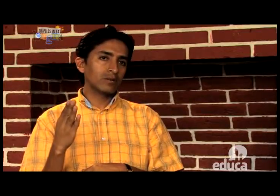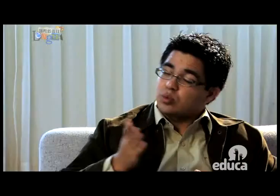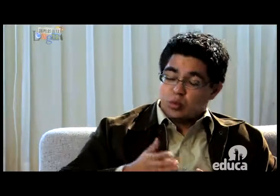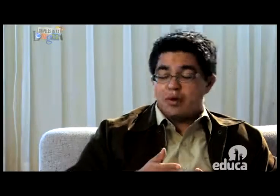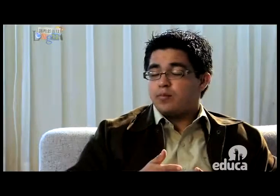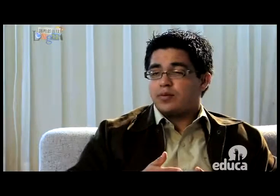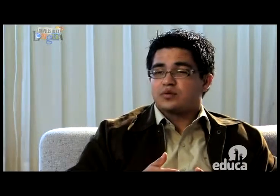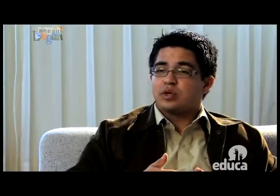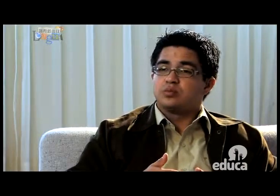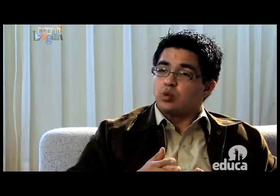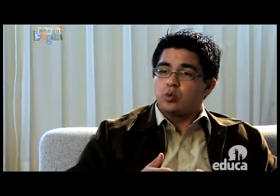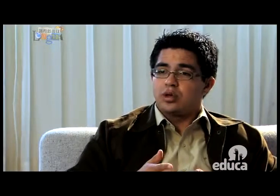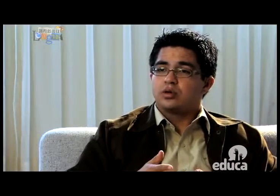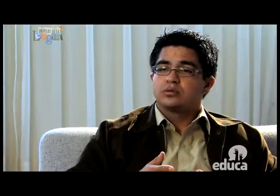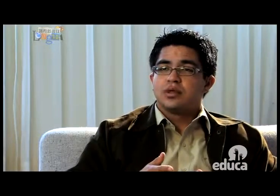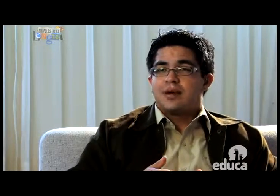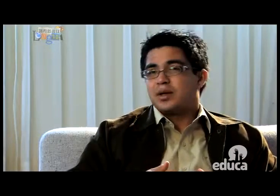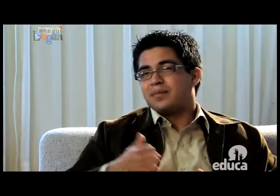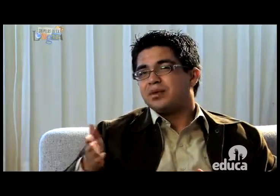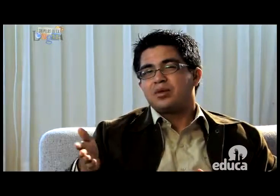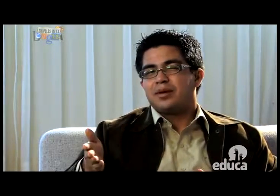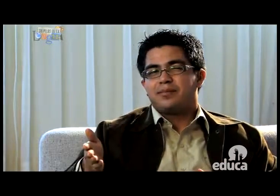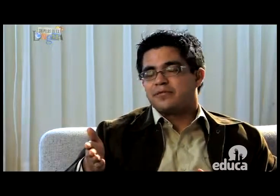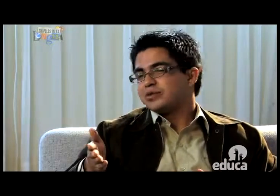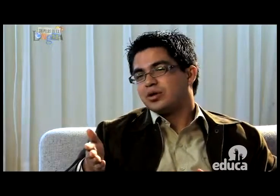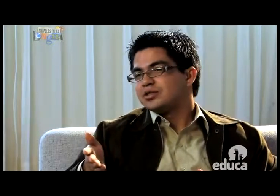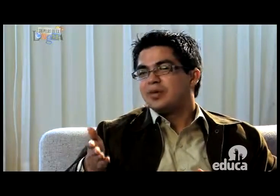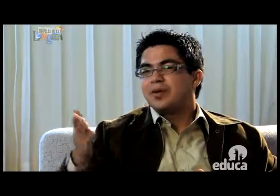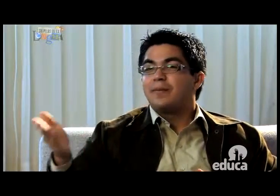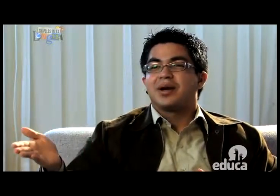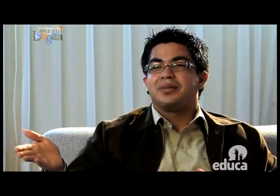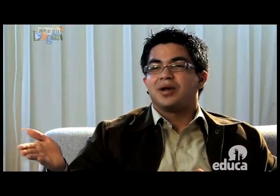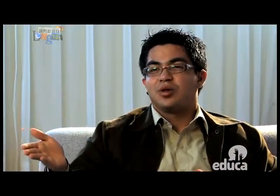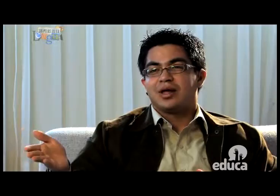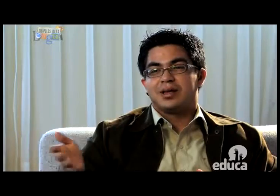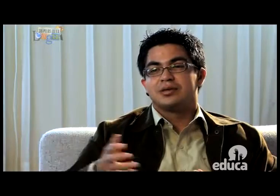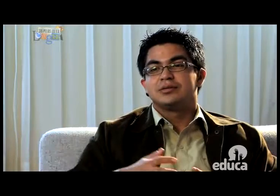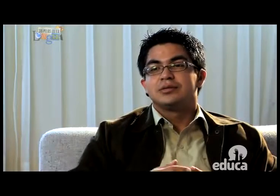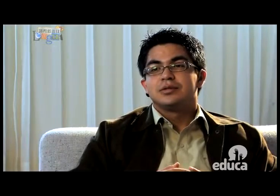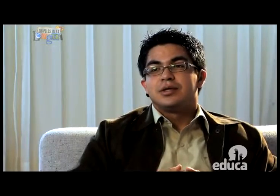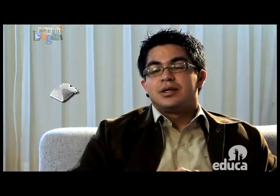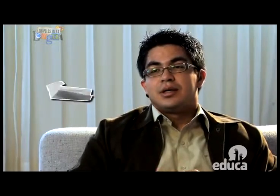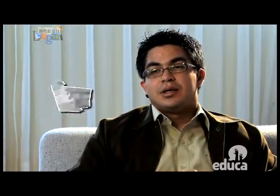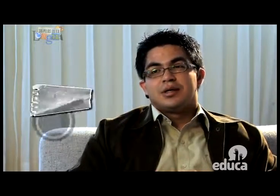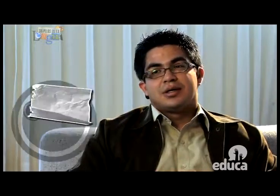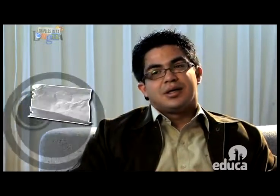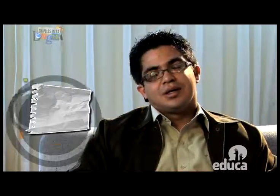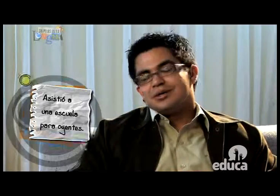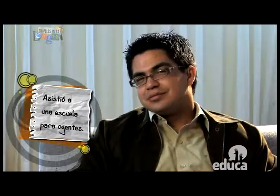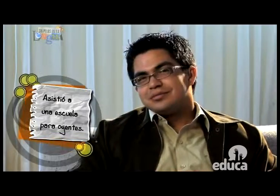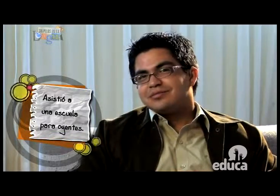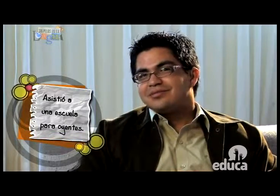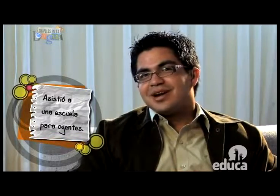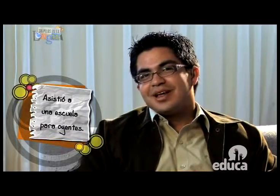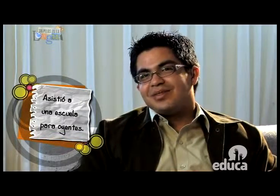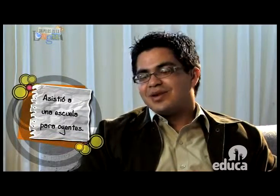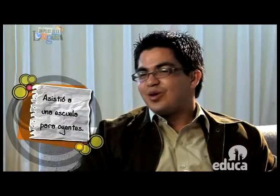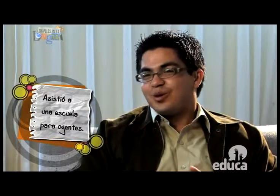Tuve profesores muy buenos, pero también tuve profesores que no me comprendieron nada y que eran lo